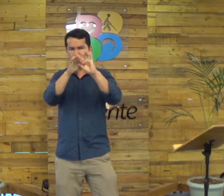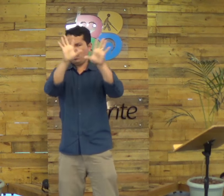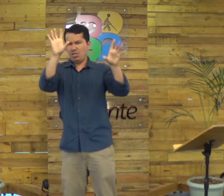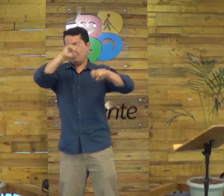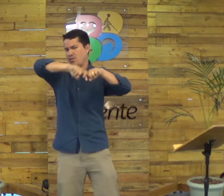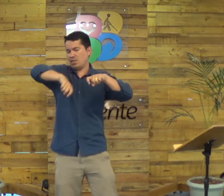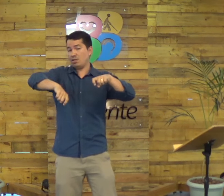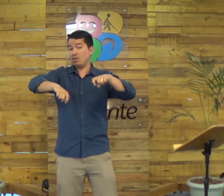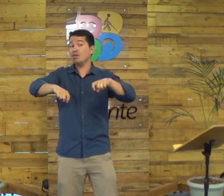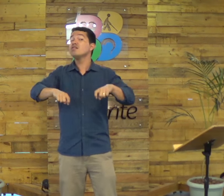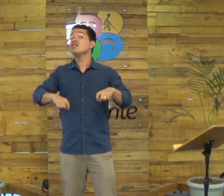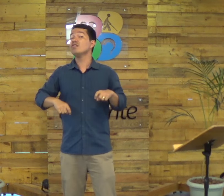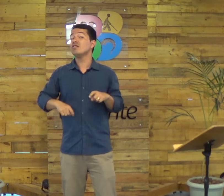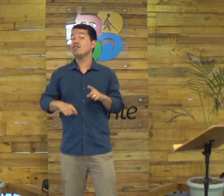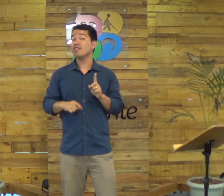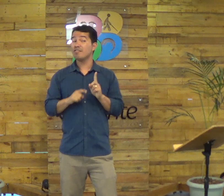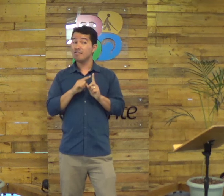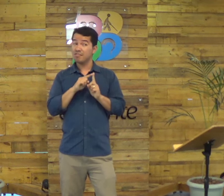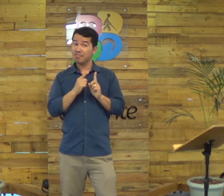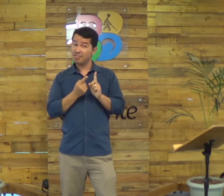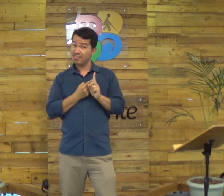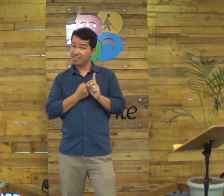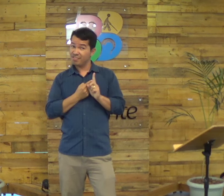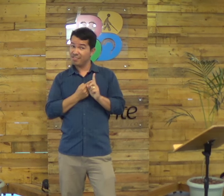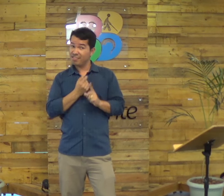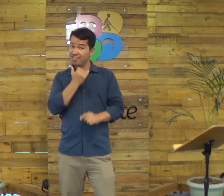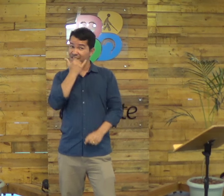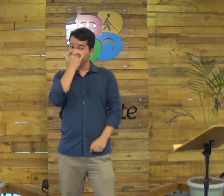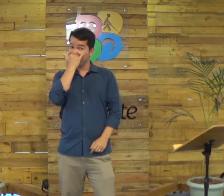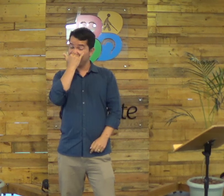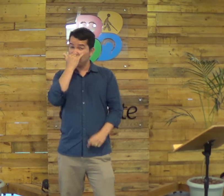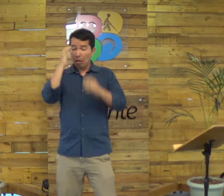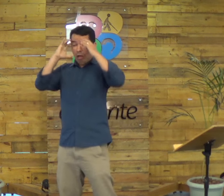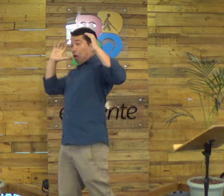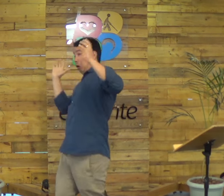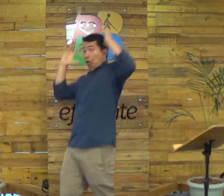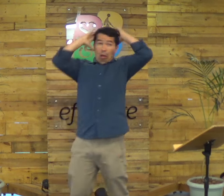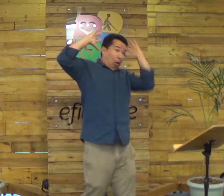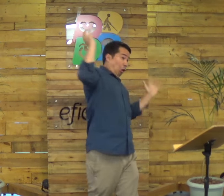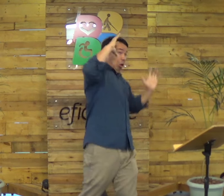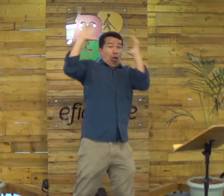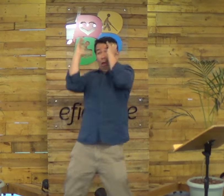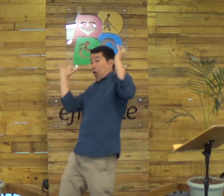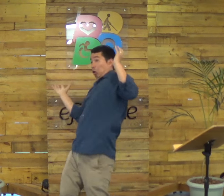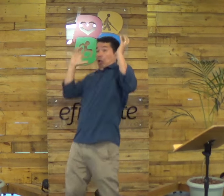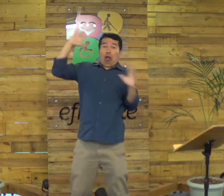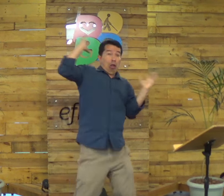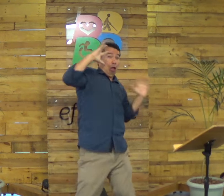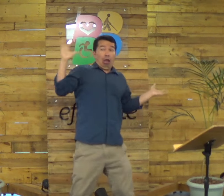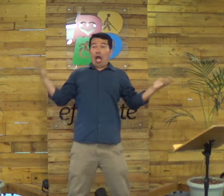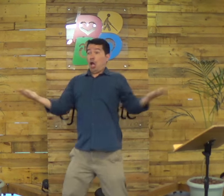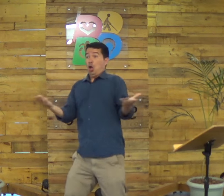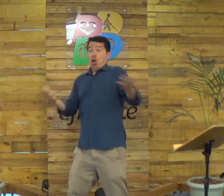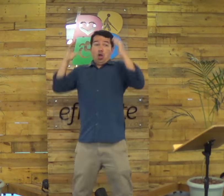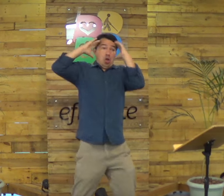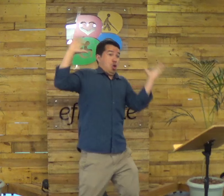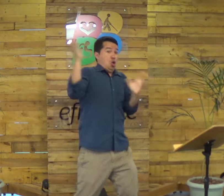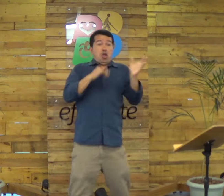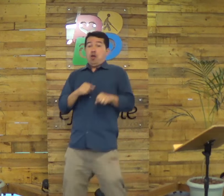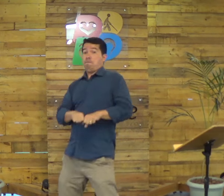E eu posso dormir com ele também. O que acontece depois? Aí, a pessoa é gravida, mas, pastor, eu não sei o que aconteceu, aí, e agora, o